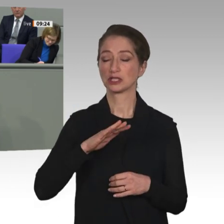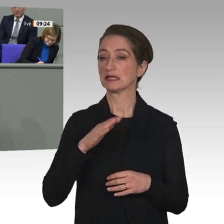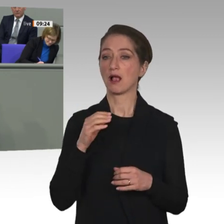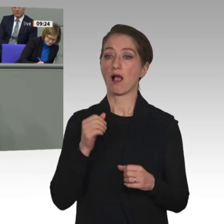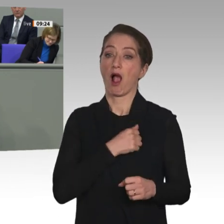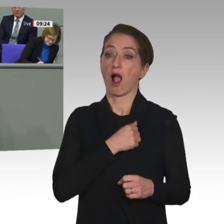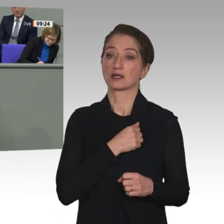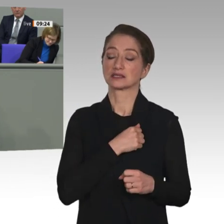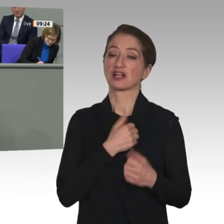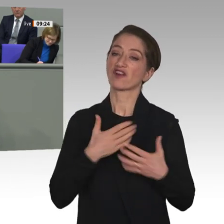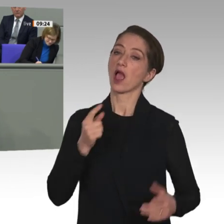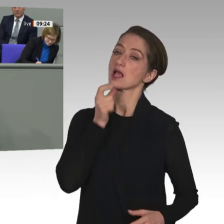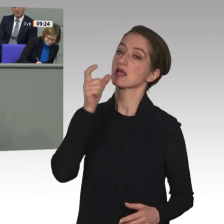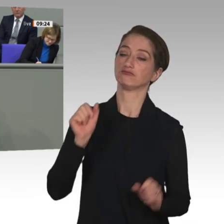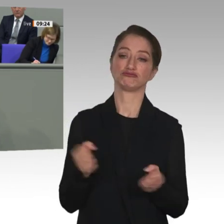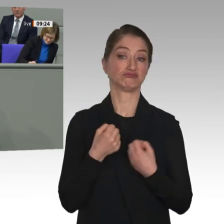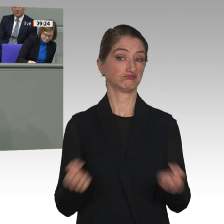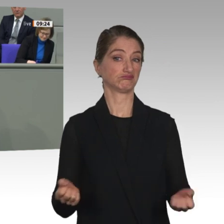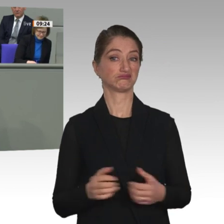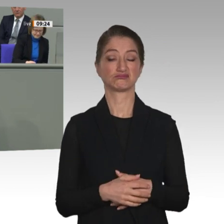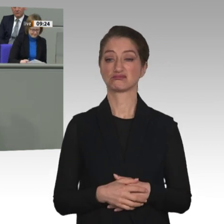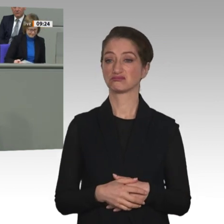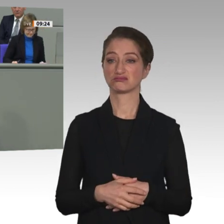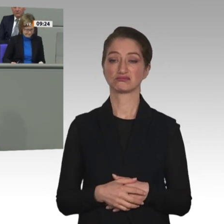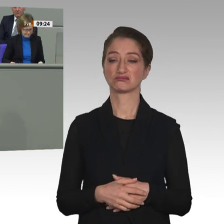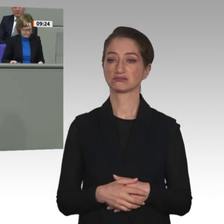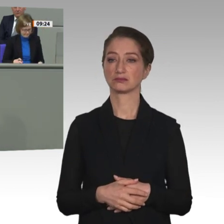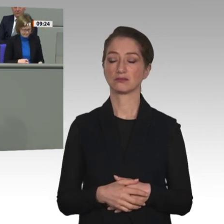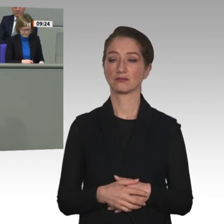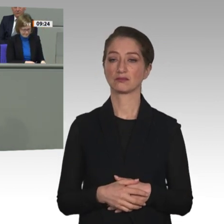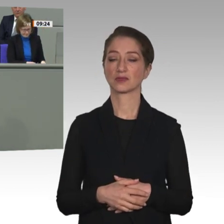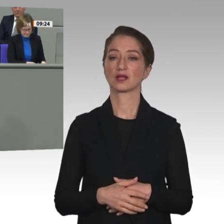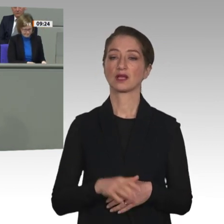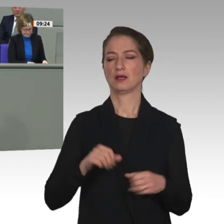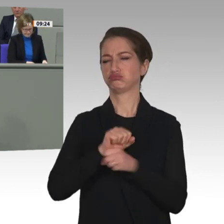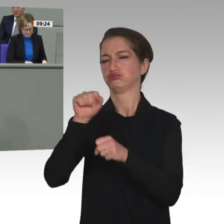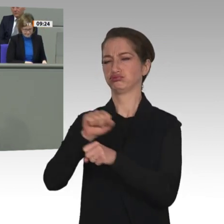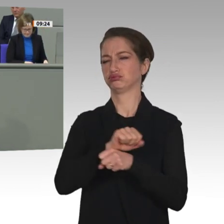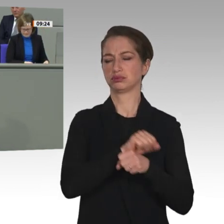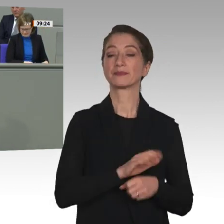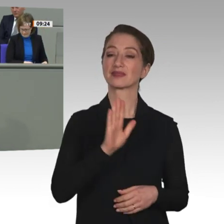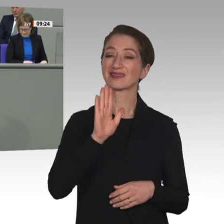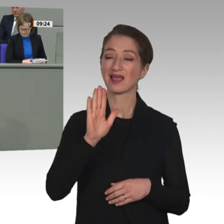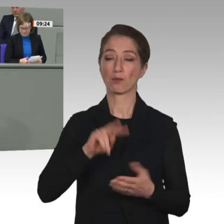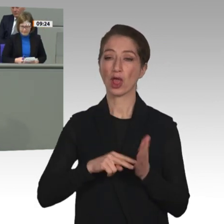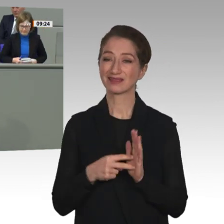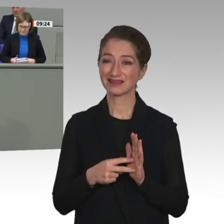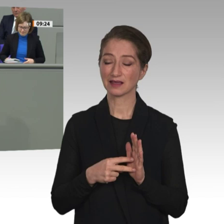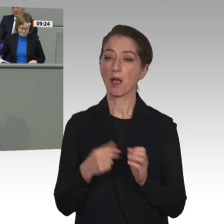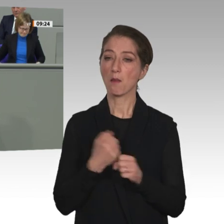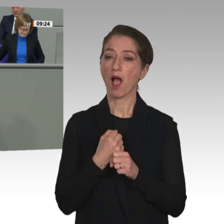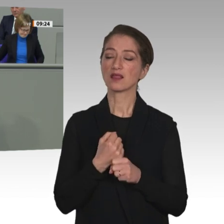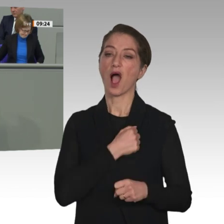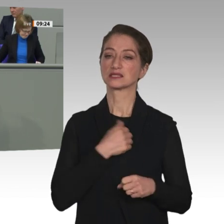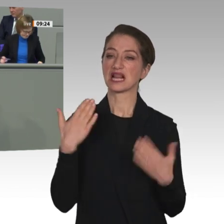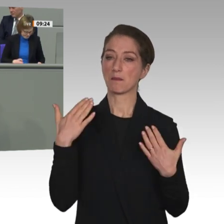Themen frei äußern zu können. Ihre Politik, meine Damen und Herren, hat ein Klima der Angst geschaffen. Und